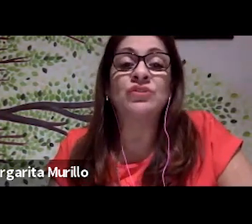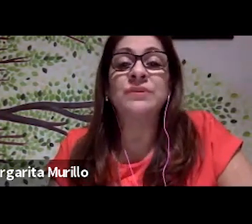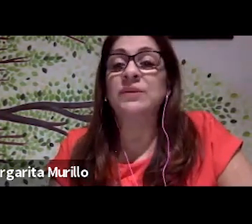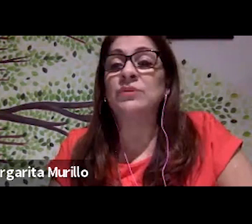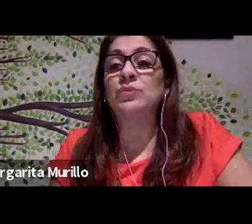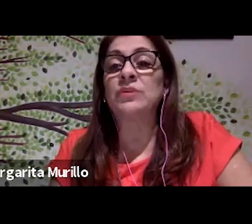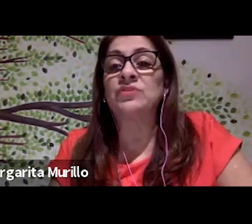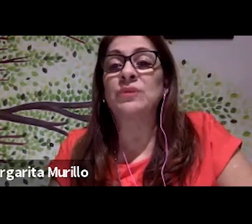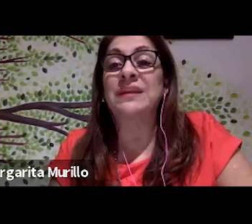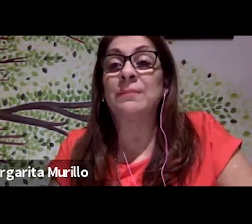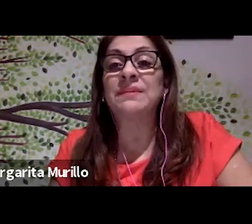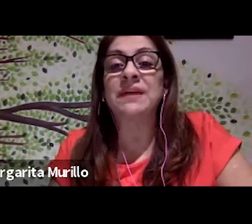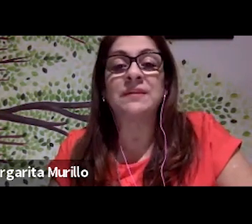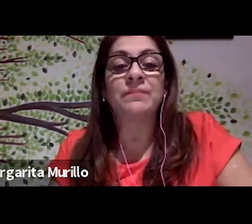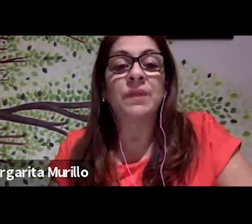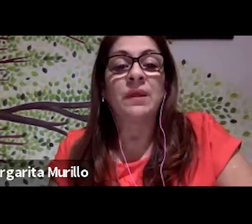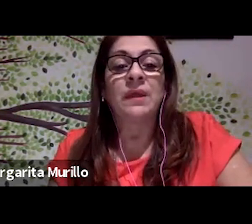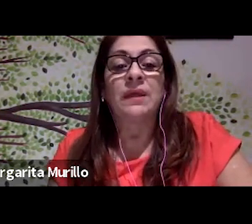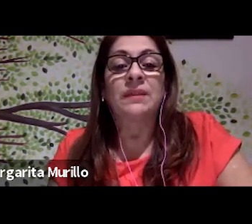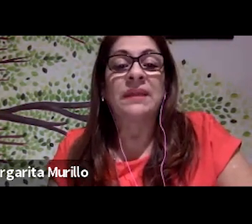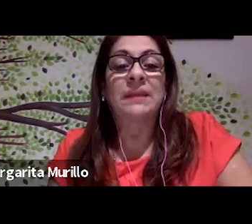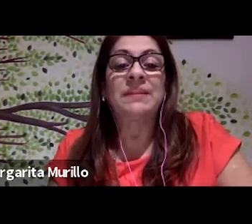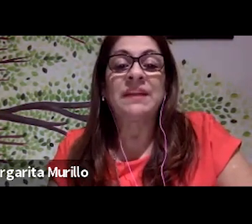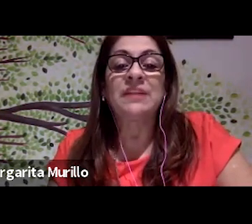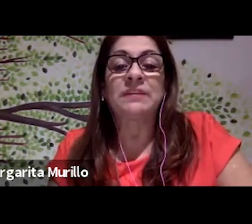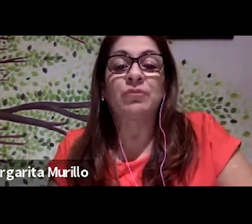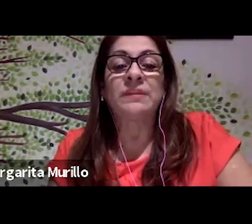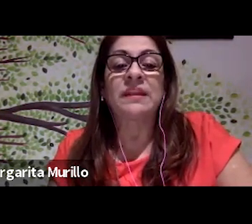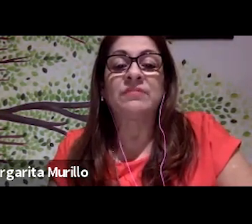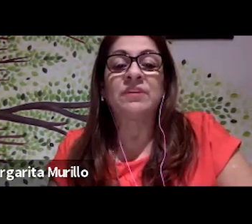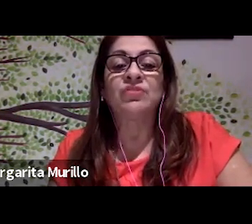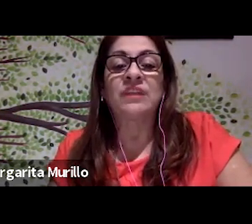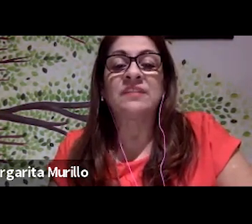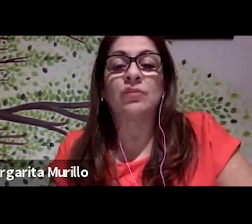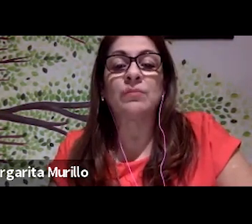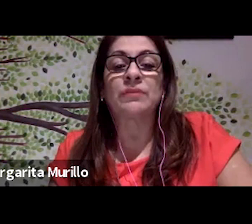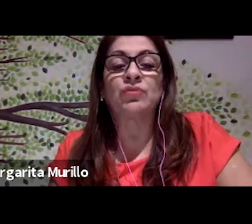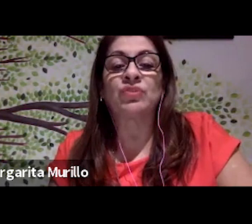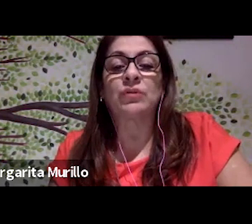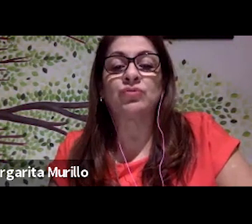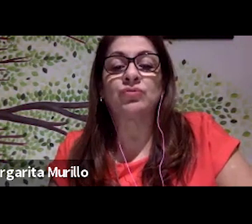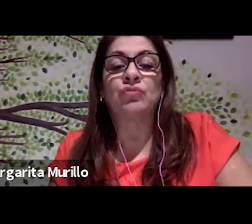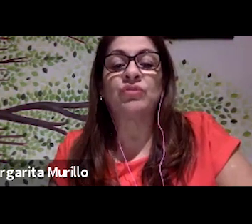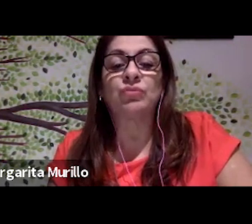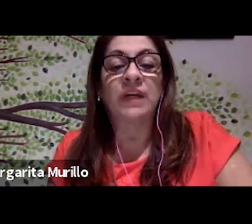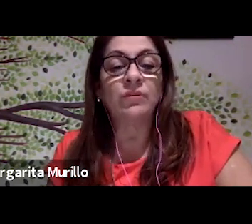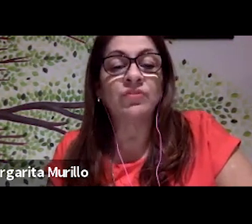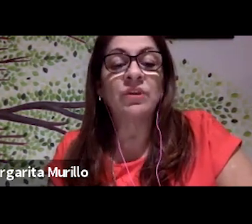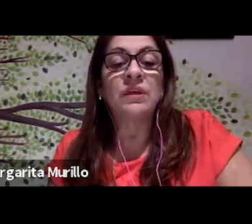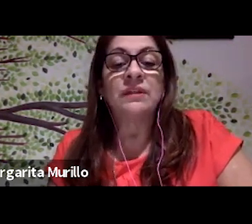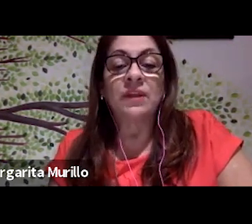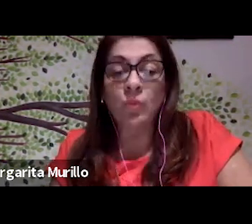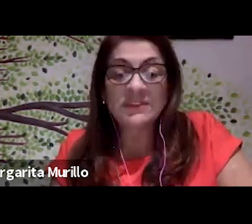jóvenes entre 14 y 24 años esto en Gran Bretaña De qué manera las plataformas de las redes sociales Tenían un impacto en su salud los